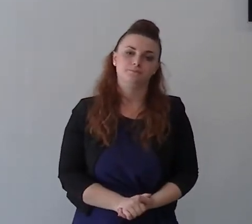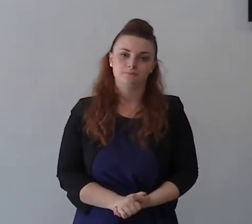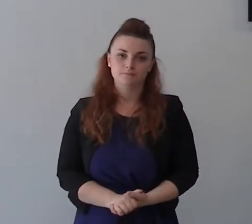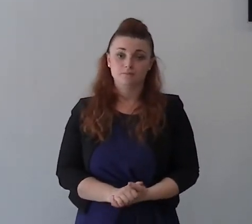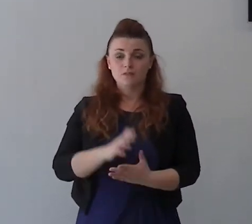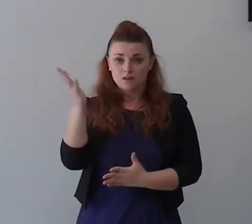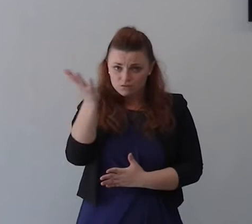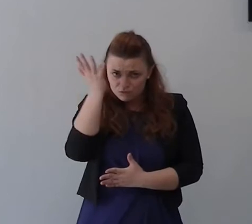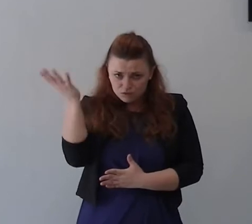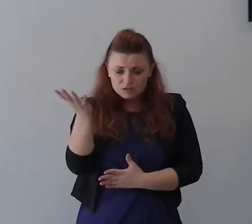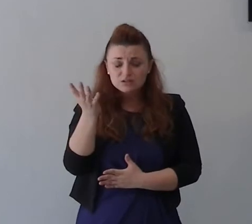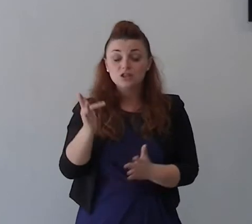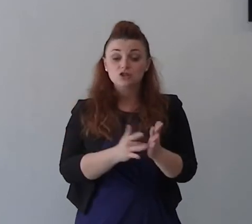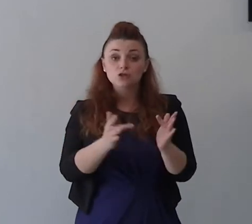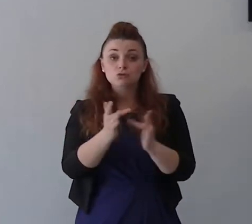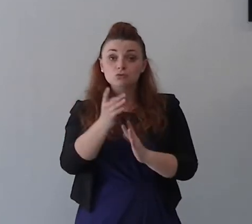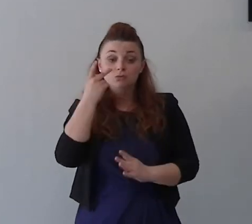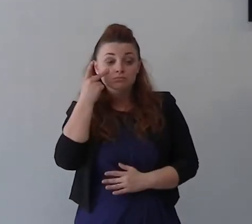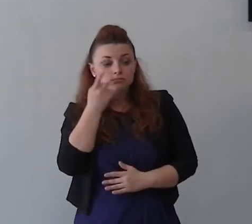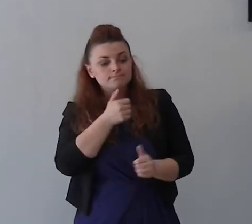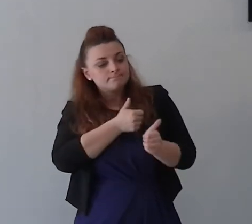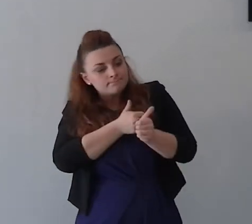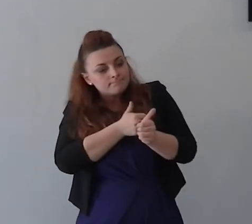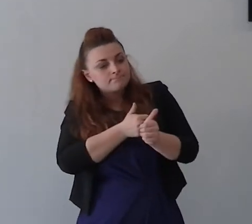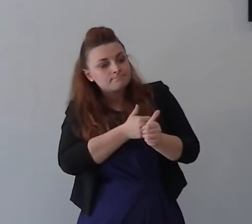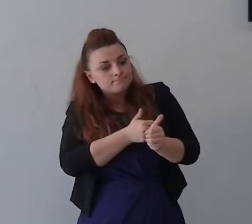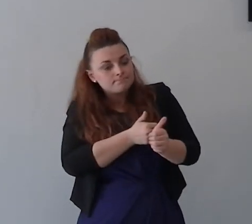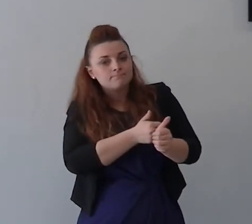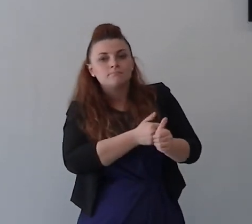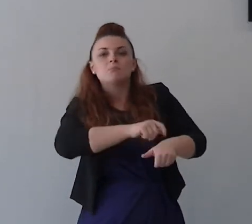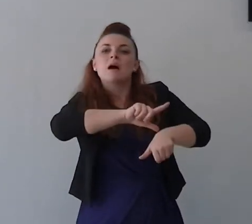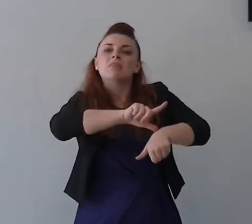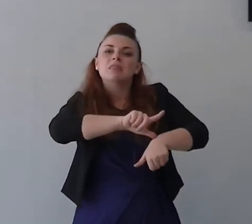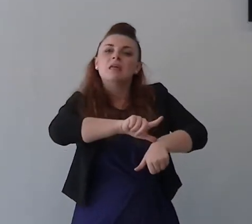Forse segui Gesù da tempo, ma col tempo hai perso la potenza di cui segui.